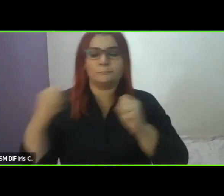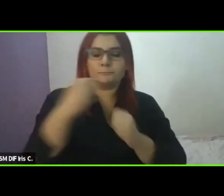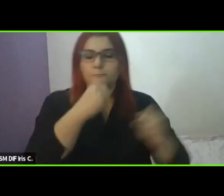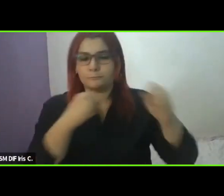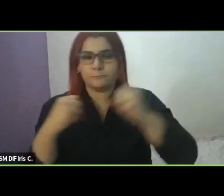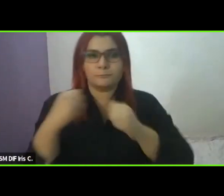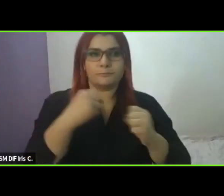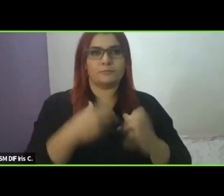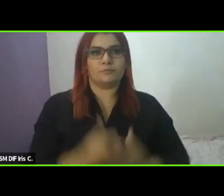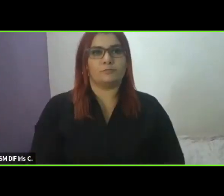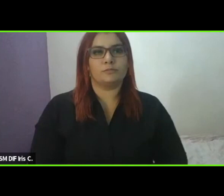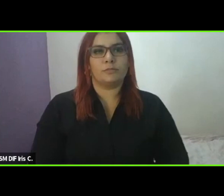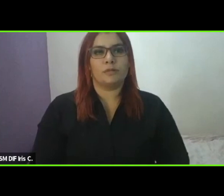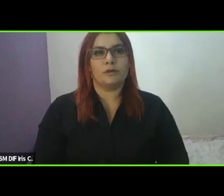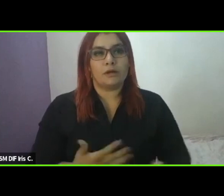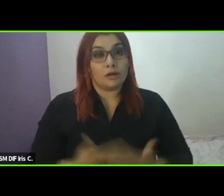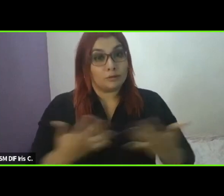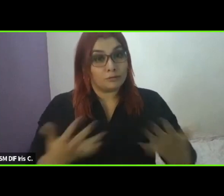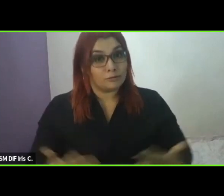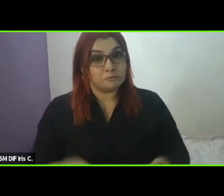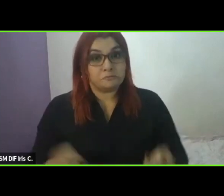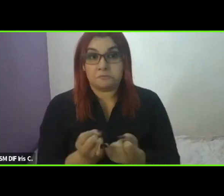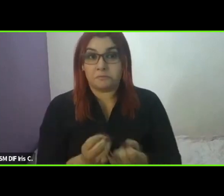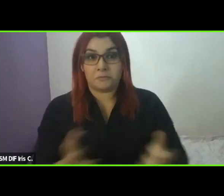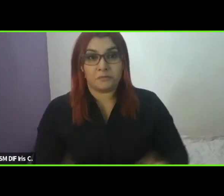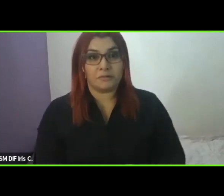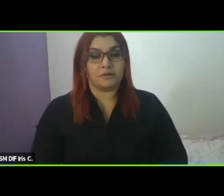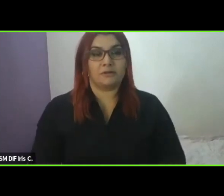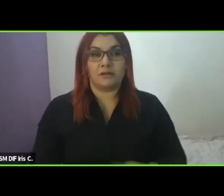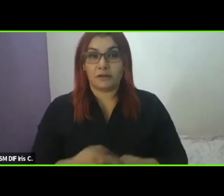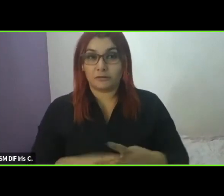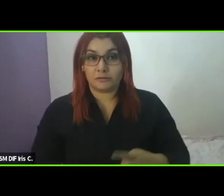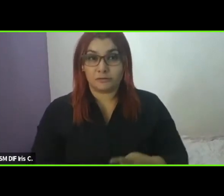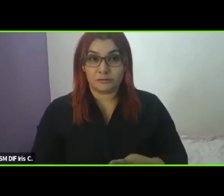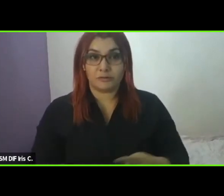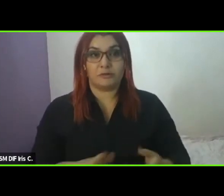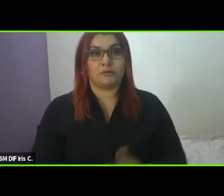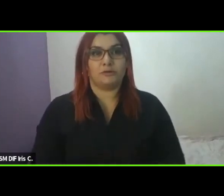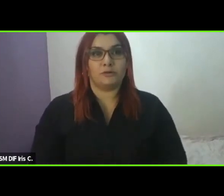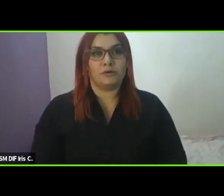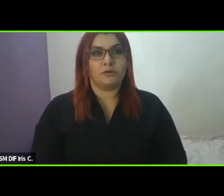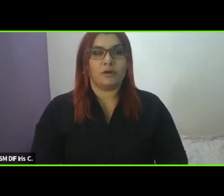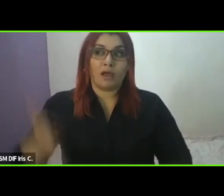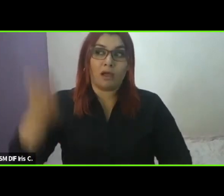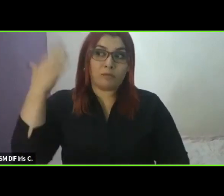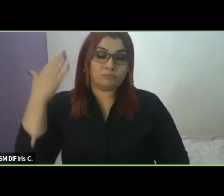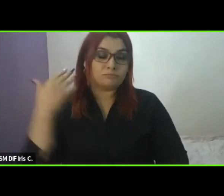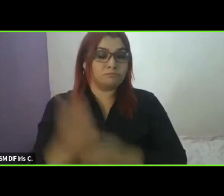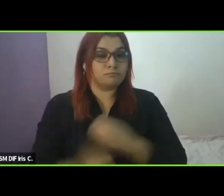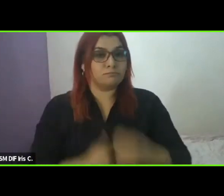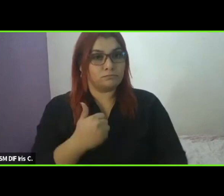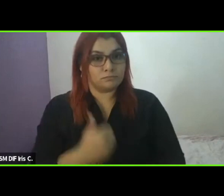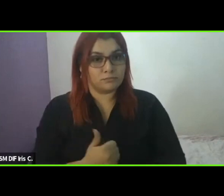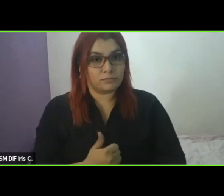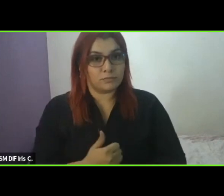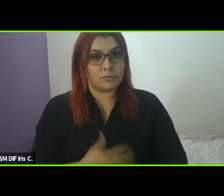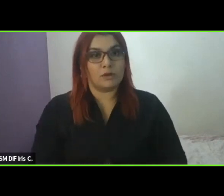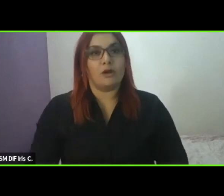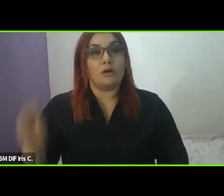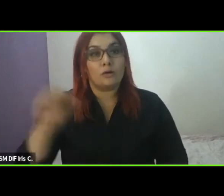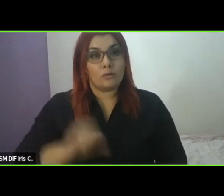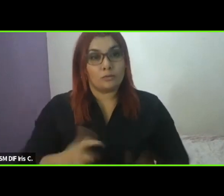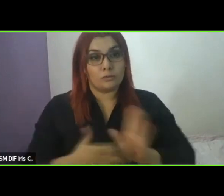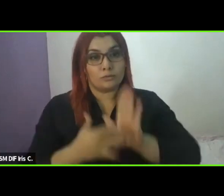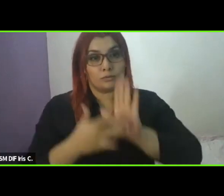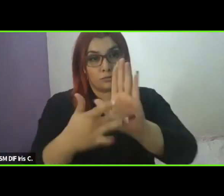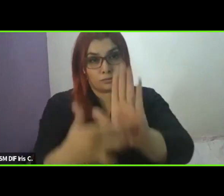con ese mismo ímpetu de esa ocasión, en 2018, igual es como vengo a presentarles